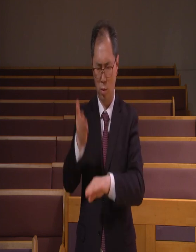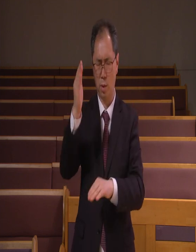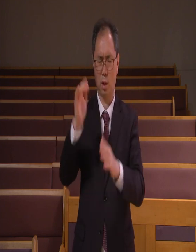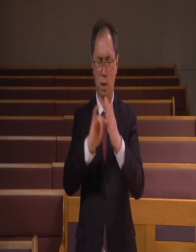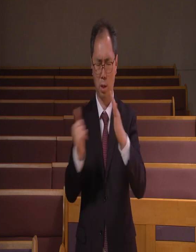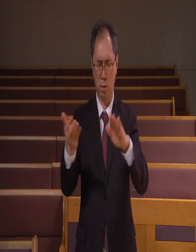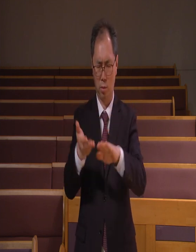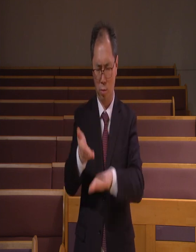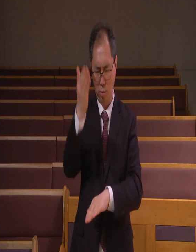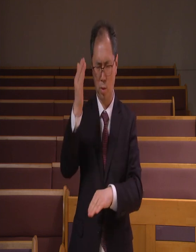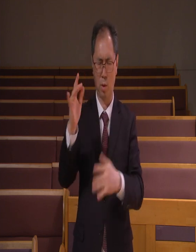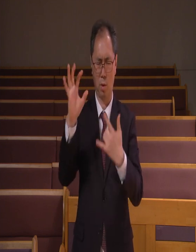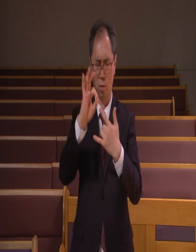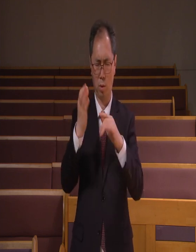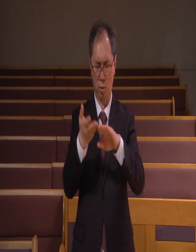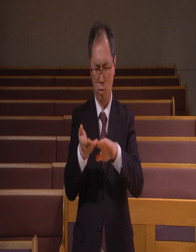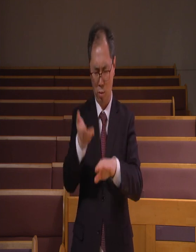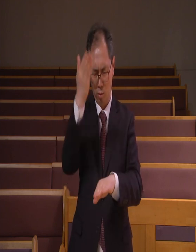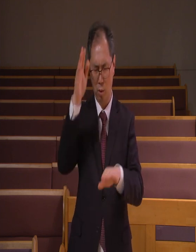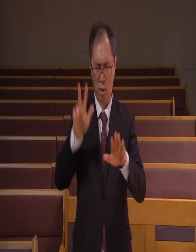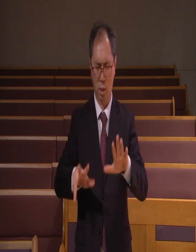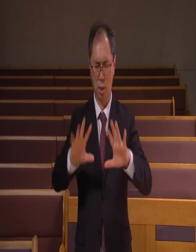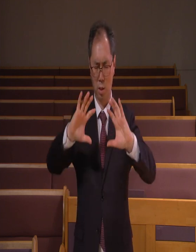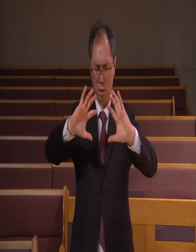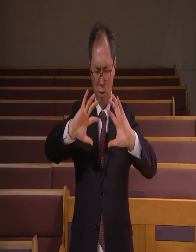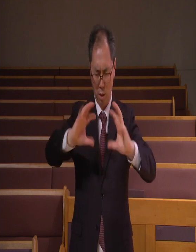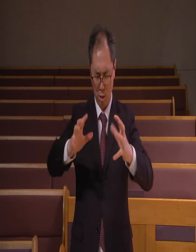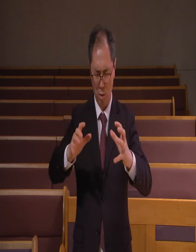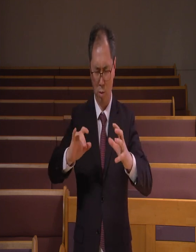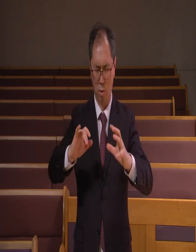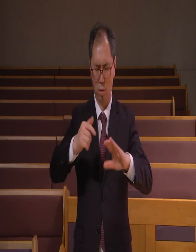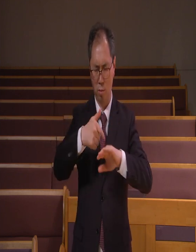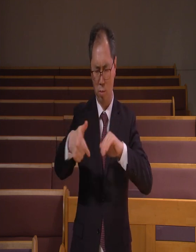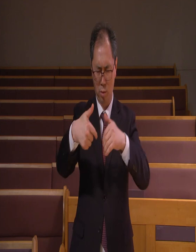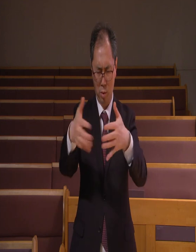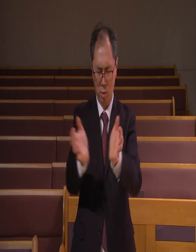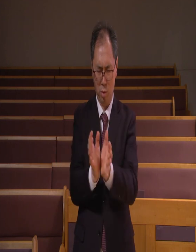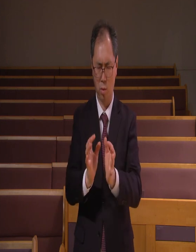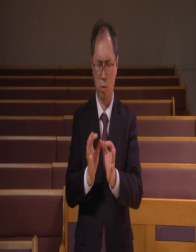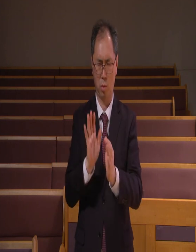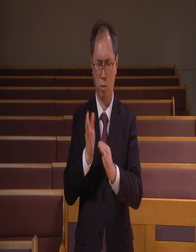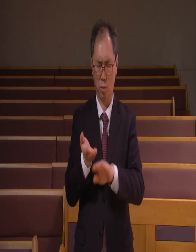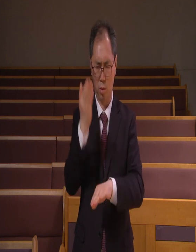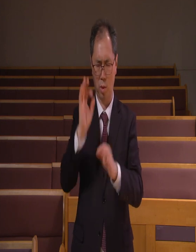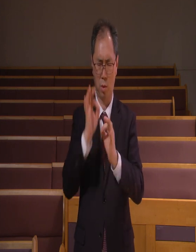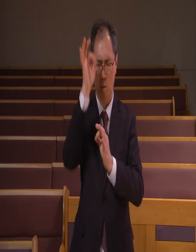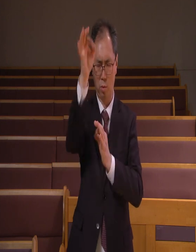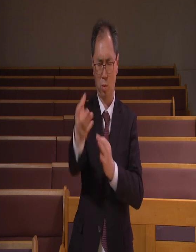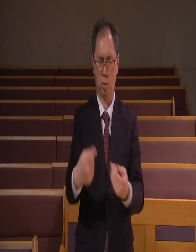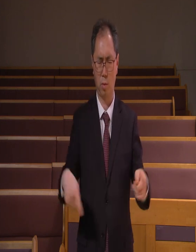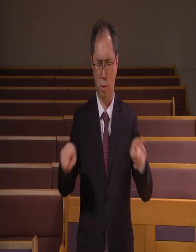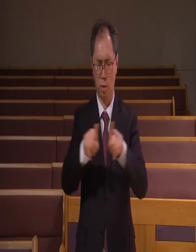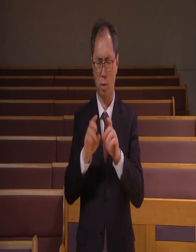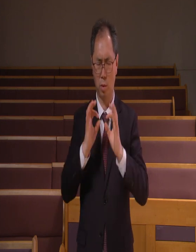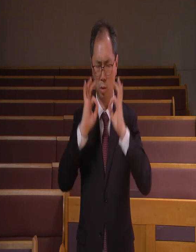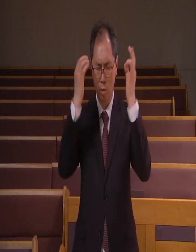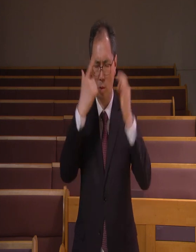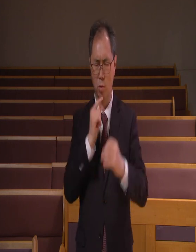위해, 우리 거룩한 빛광성교회 위해, 이 나라와 이 민족 위에 영원토록